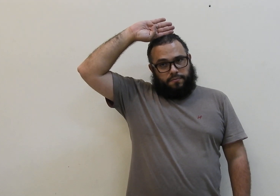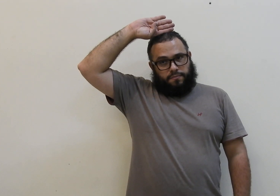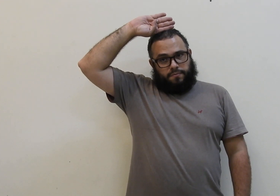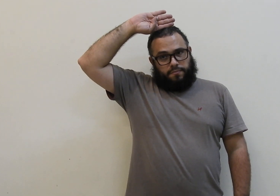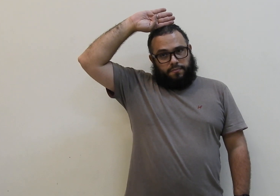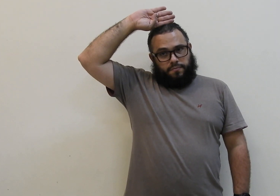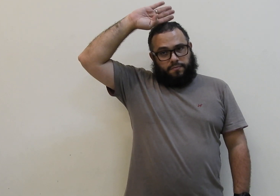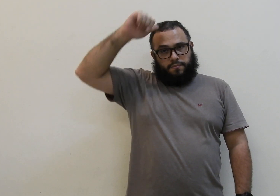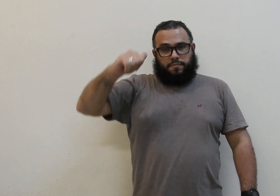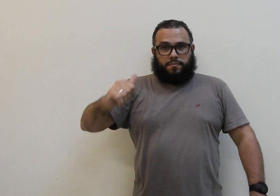Aí.